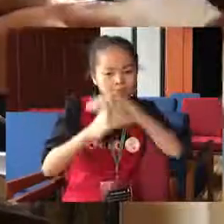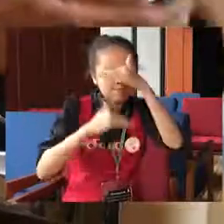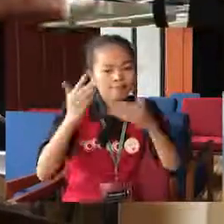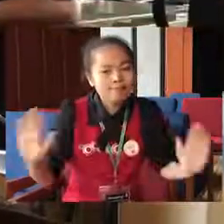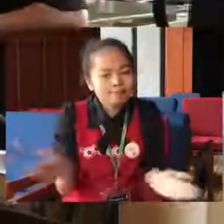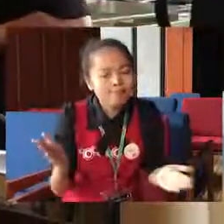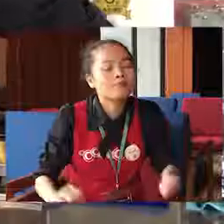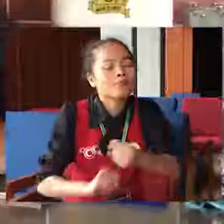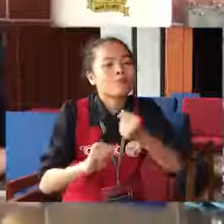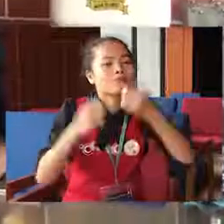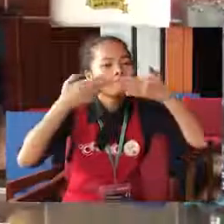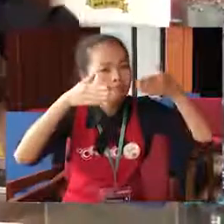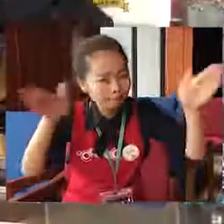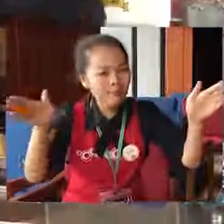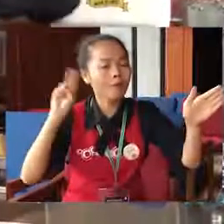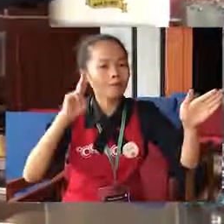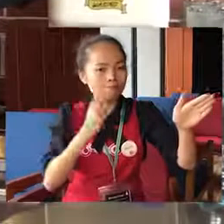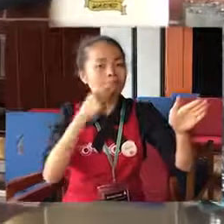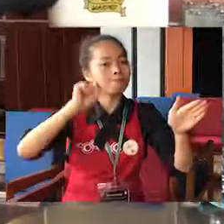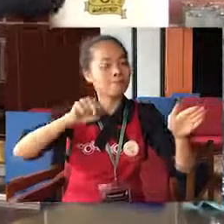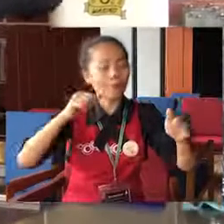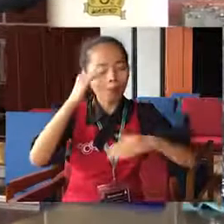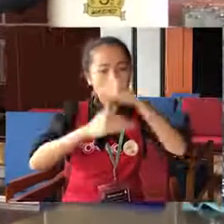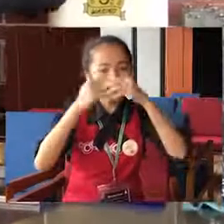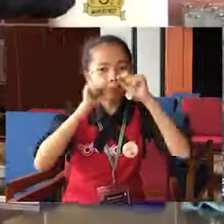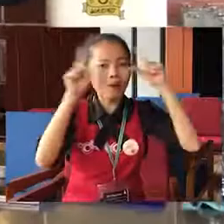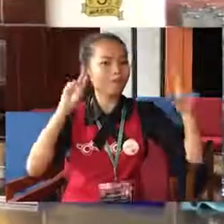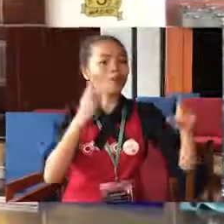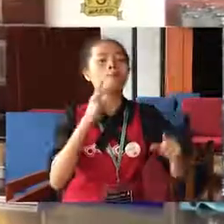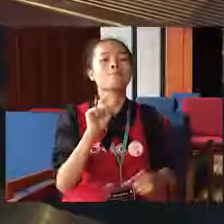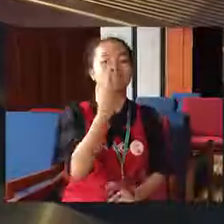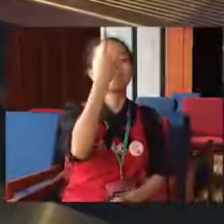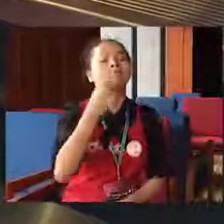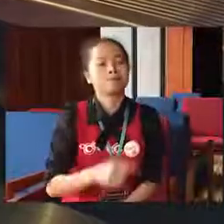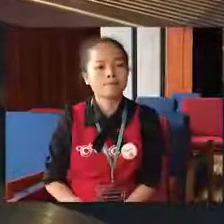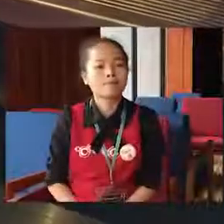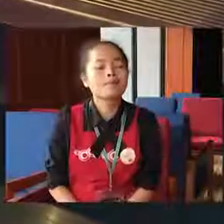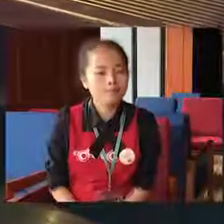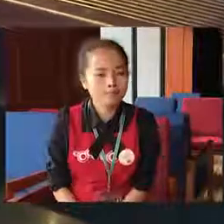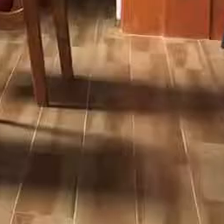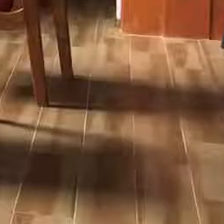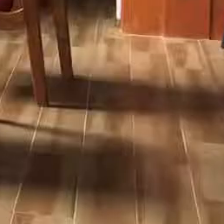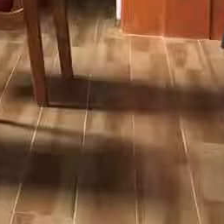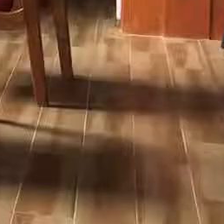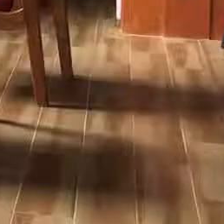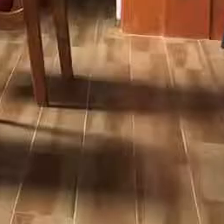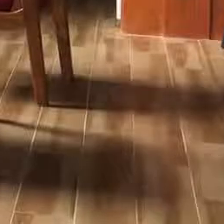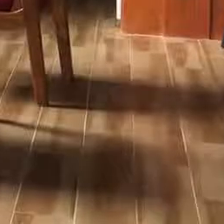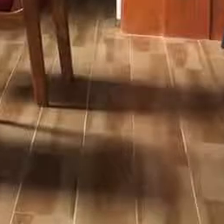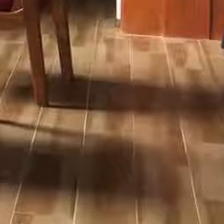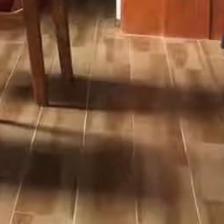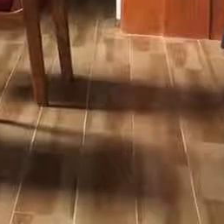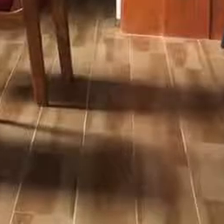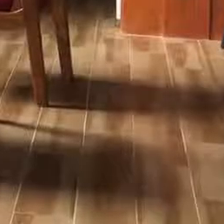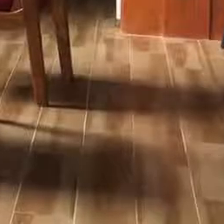ធ្វើអញ្ចឹងខ្ញុំចង់គ្រប់គ្រងដល់មនុស្សថ្លង់នៅទីទៀតឲ្យគាត់មានការងារធ្វើឲ្យគាត់មានប្រាក់ចំណូលដូចខ្លួនឯងដោយសារតែម